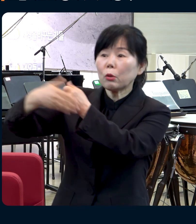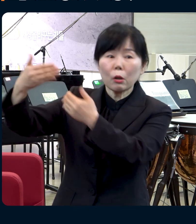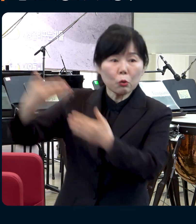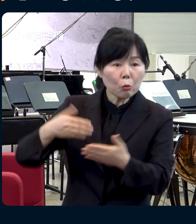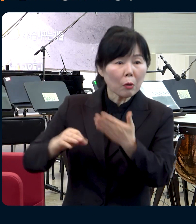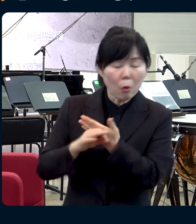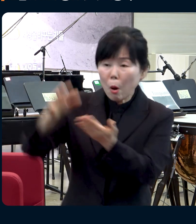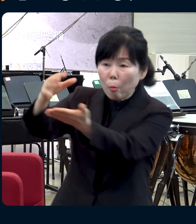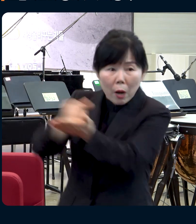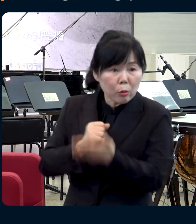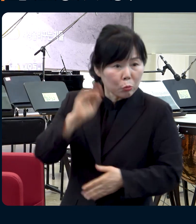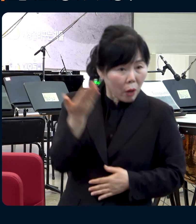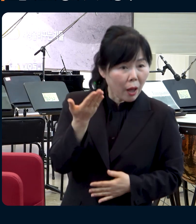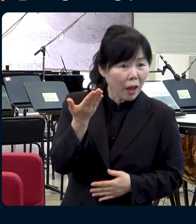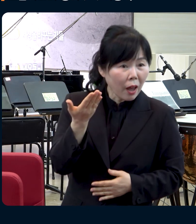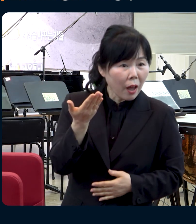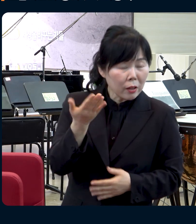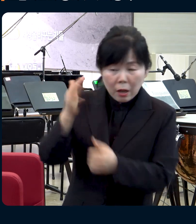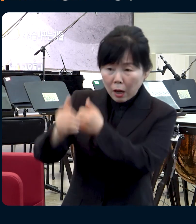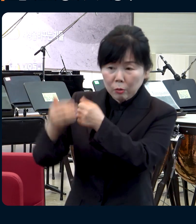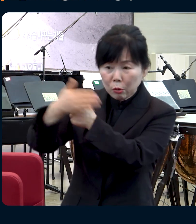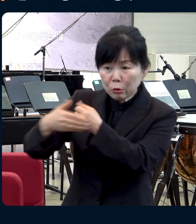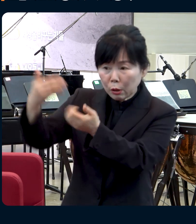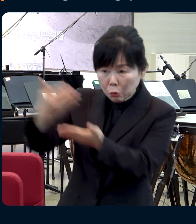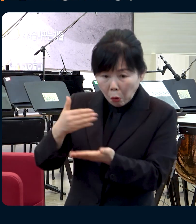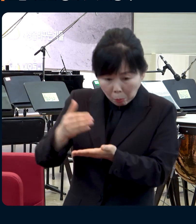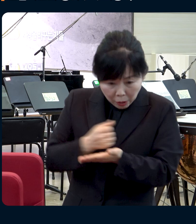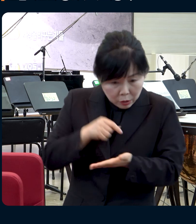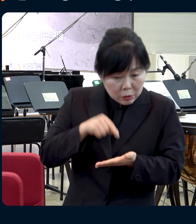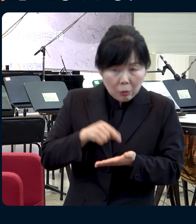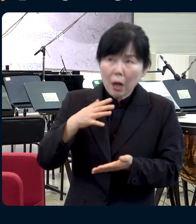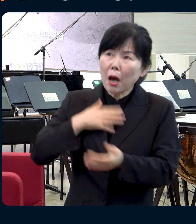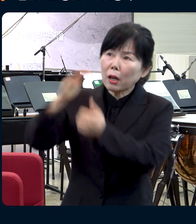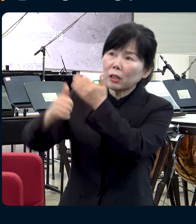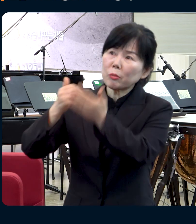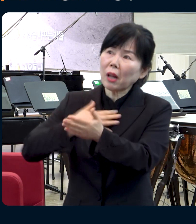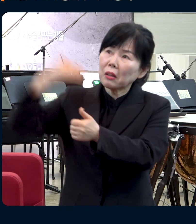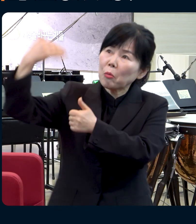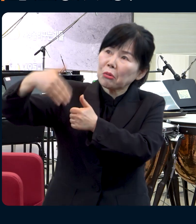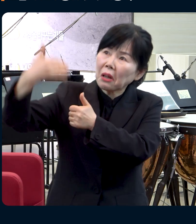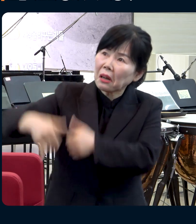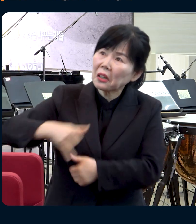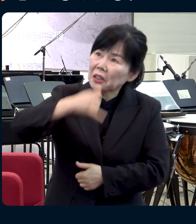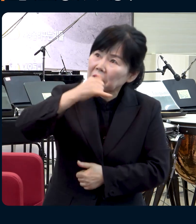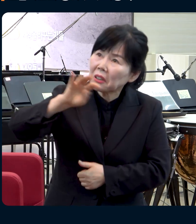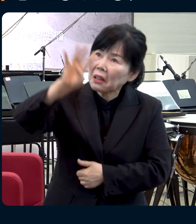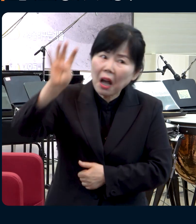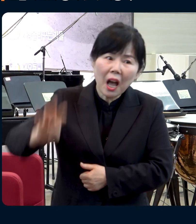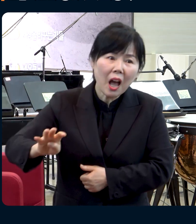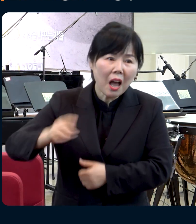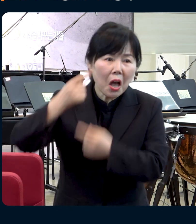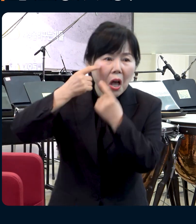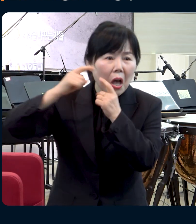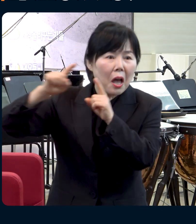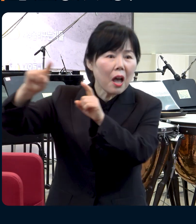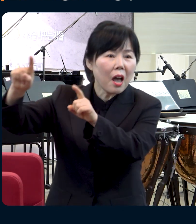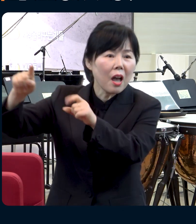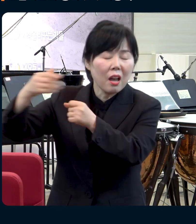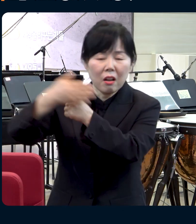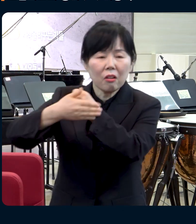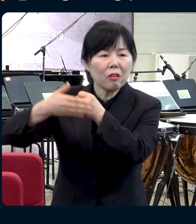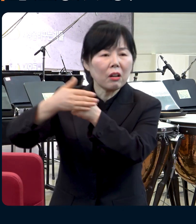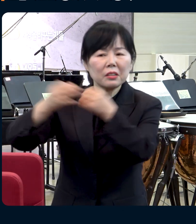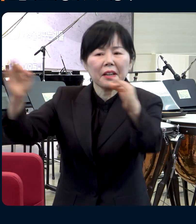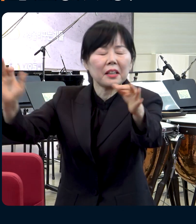그냥 받으면 되는데 혹시 이걸 가지고 나에게 뭘 또 요구하는 건 아니야? 이런 마음을 갖고 있으니까 은혜가 왔다가 푸르 그냥